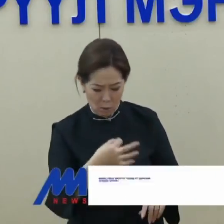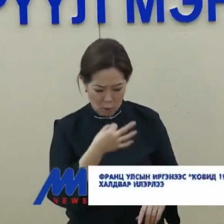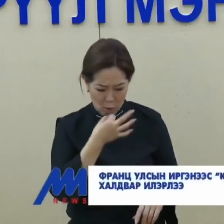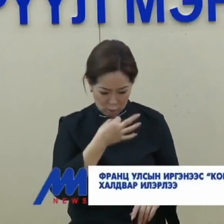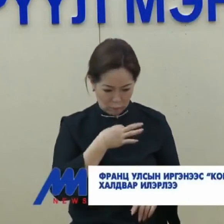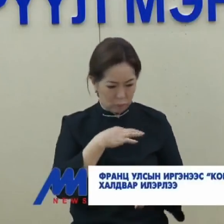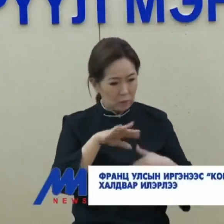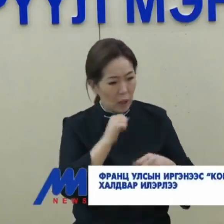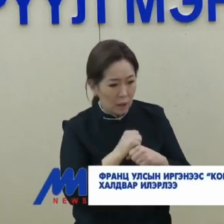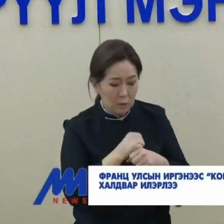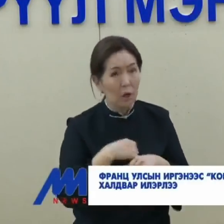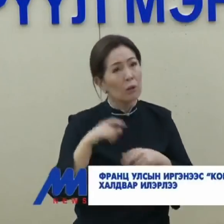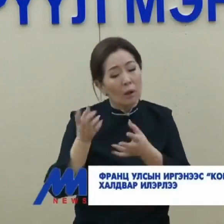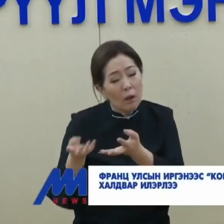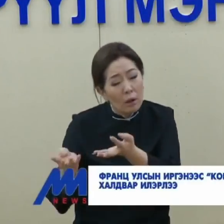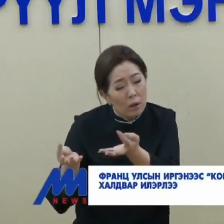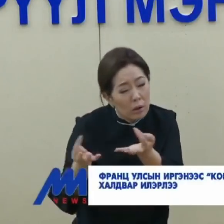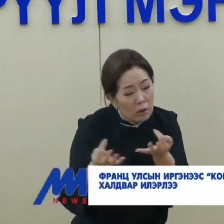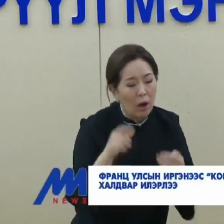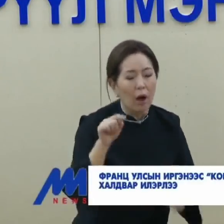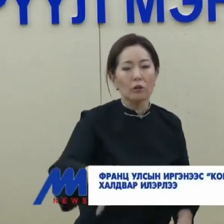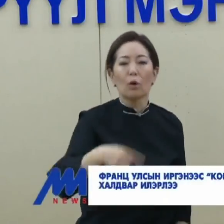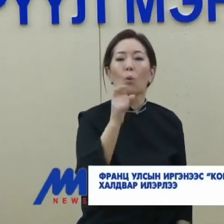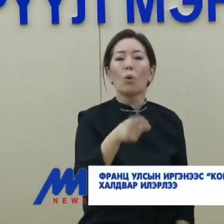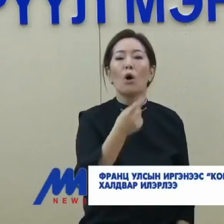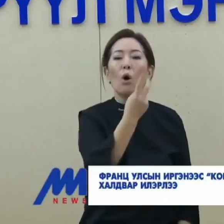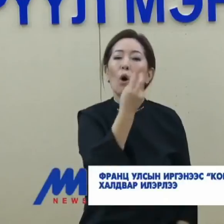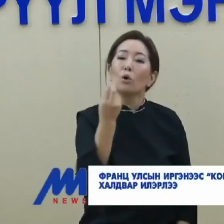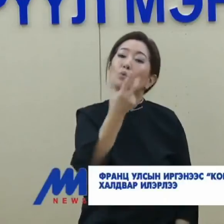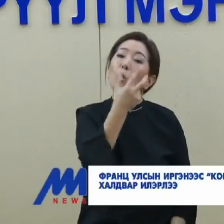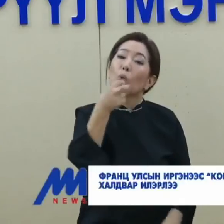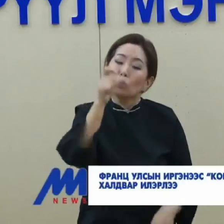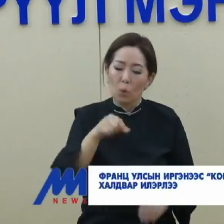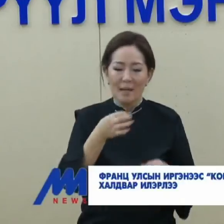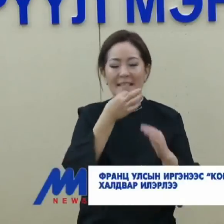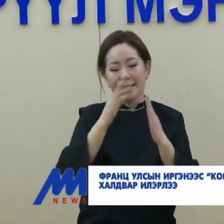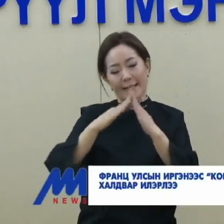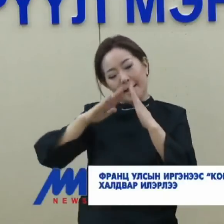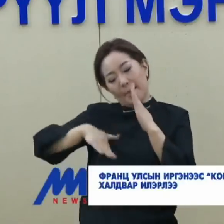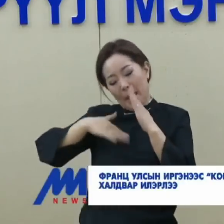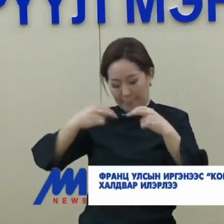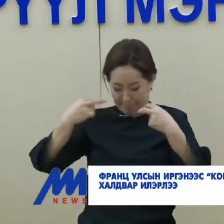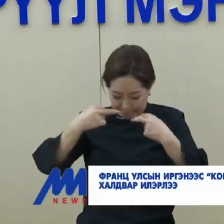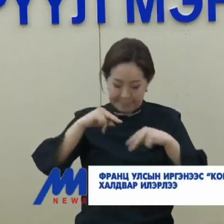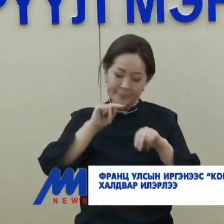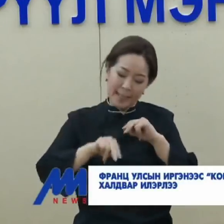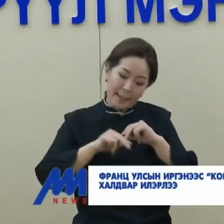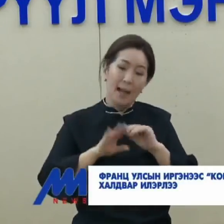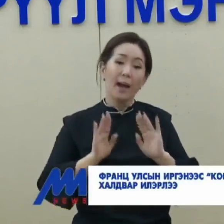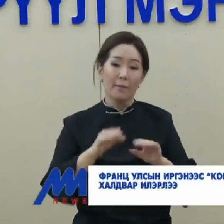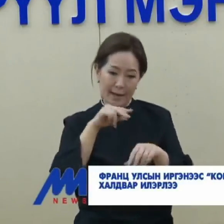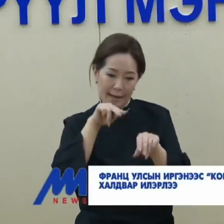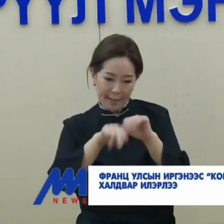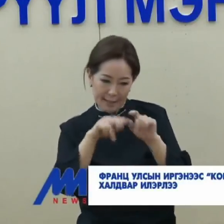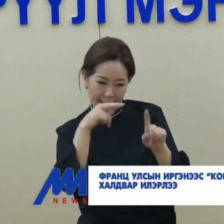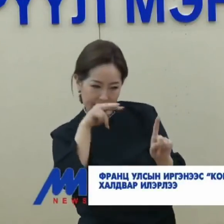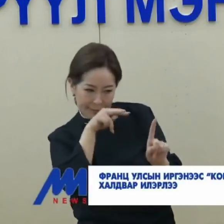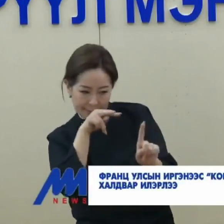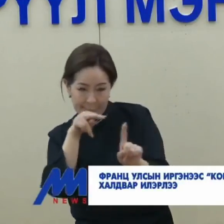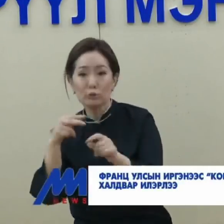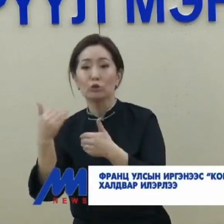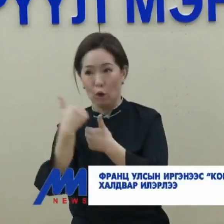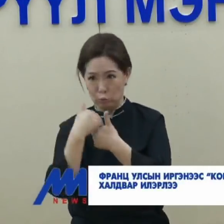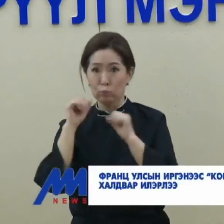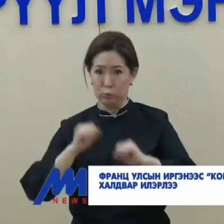байдлаар нэг 200-300 гаруй хүн гарч байна. Тэгэхээр бол маш дэг журамтай энэ ажиглалтанд орох хэрэгтэй. Түүнээс гадна